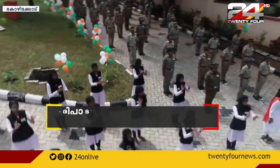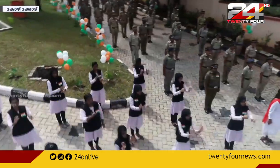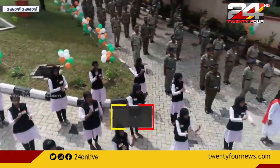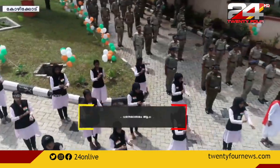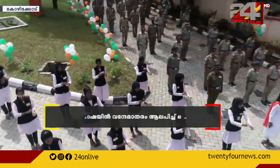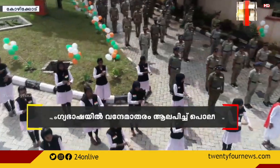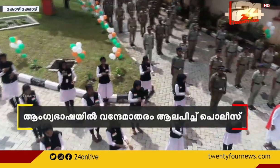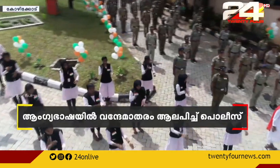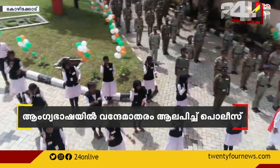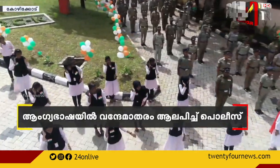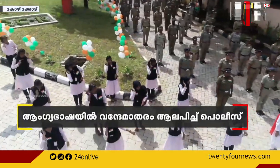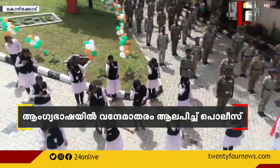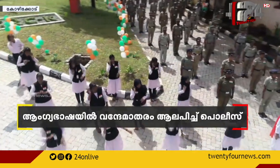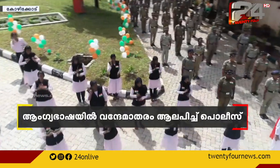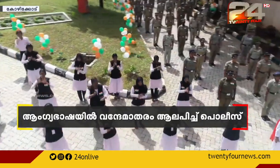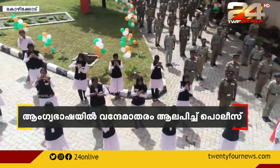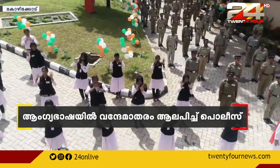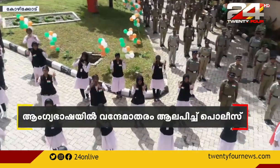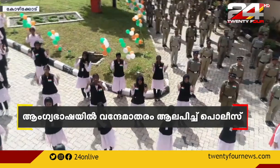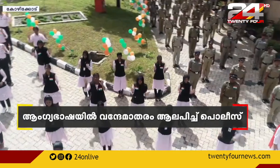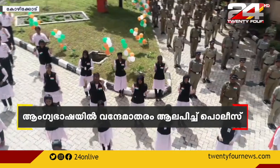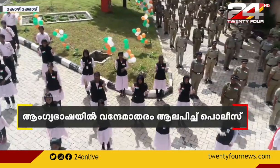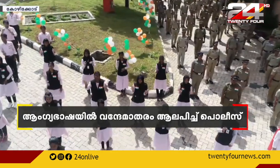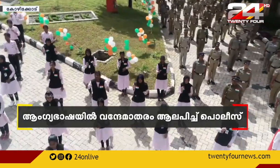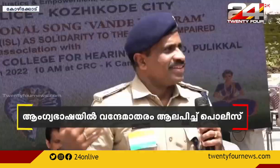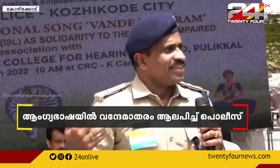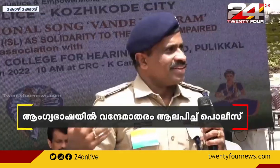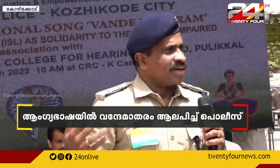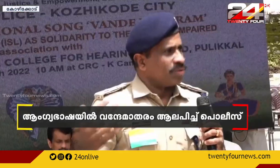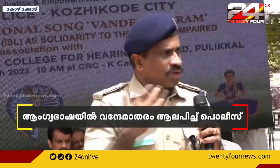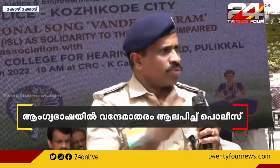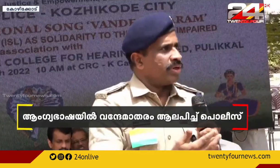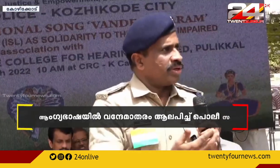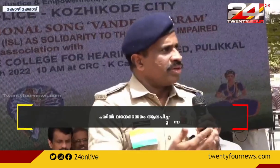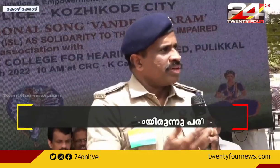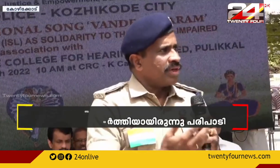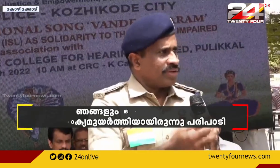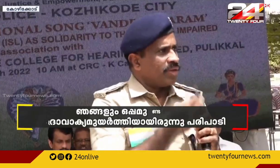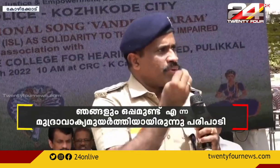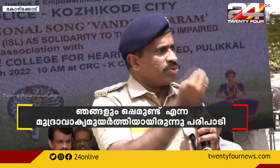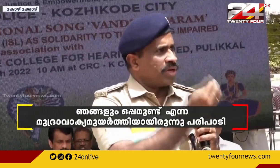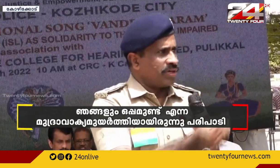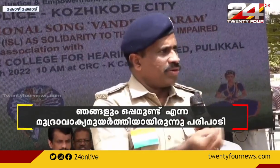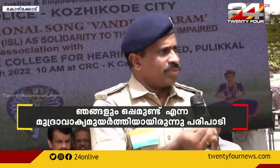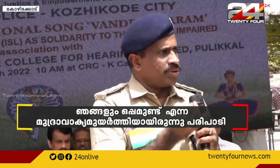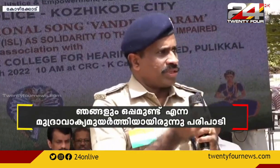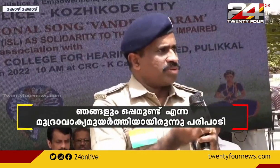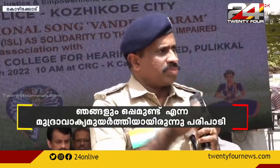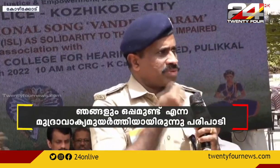ഈ പരിശീലനം ഏറെ ഗുണകരമാകുമെന്നാണ് പോലീസ് പറയുന്നത്. ഞങ്ങളും നിങ്ങളെ കൂടെയുണ്ട്. എവിടെയെങ്കിലും പോലീസുകാർക്ക് നമ്മുടെ